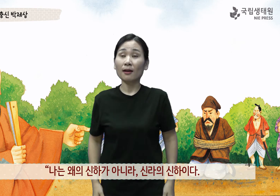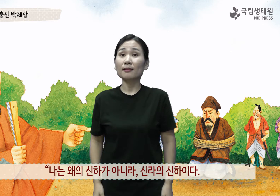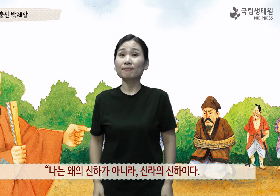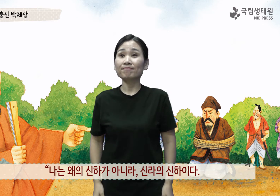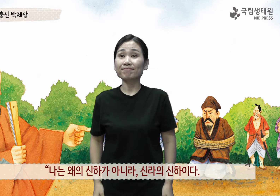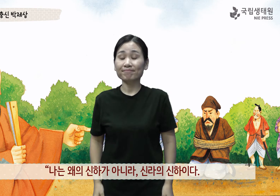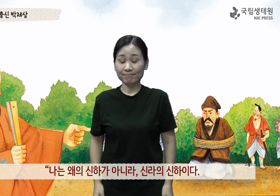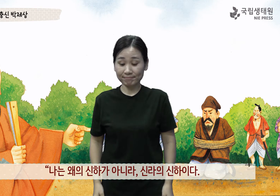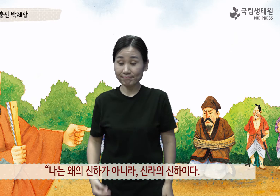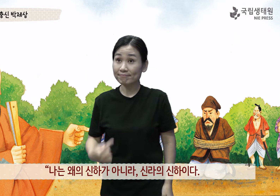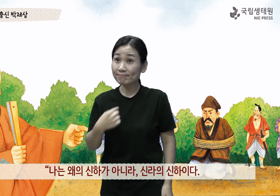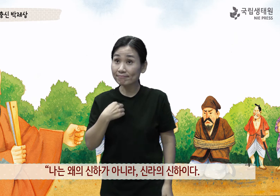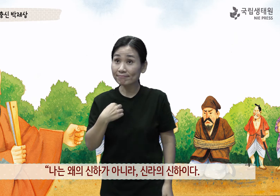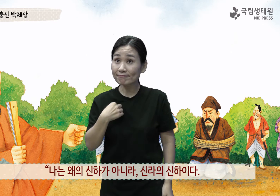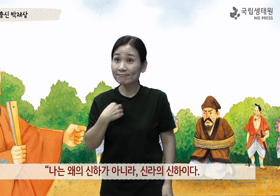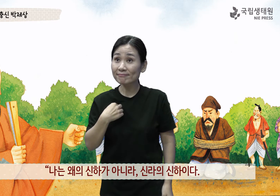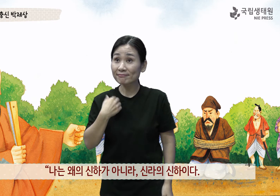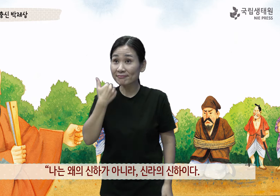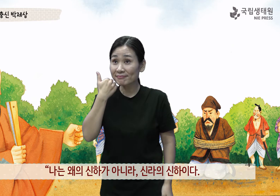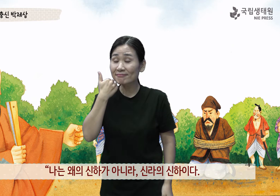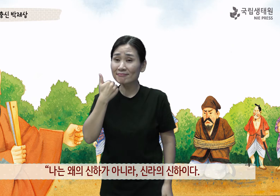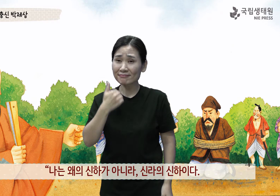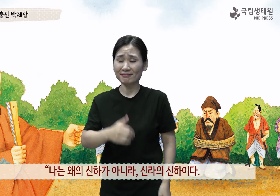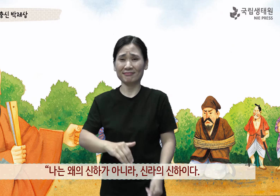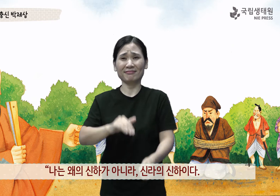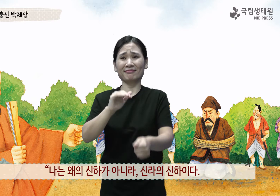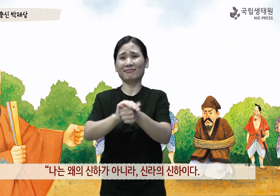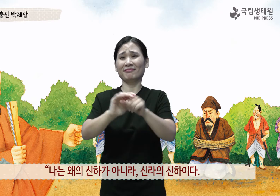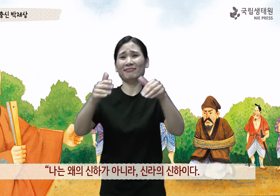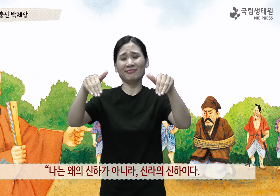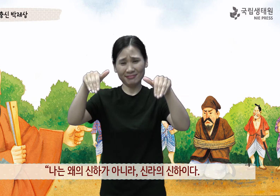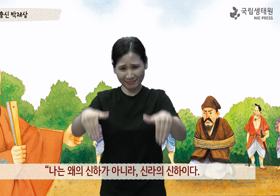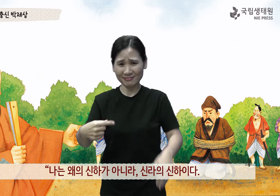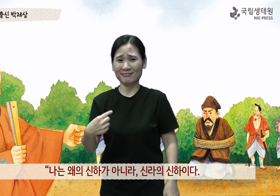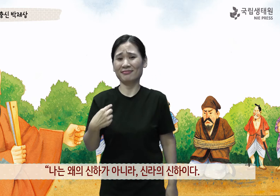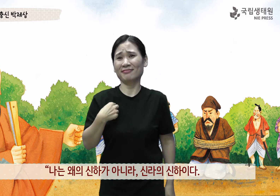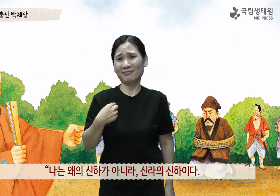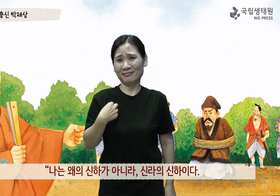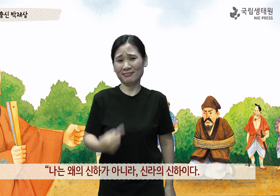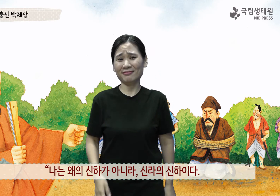나는 외의 신하가 아니라 신라의 신하이다.